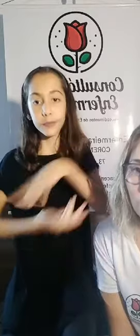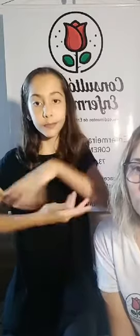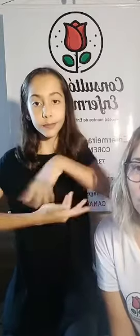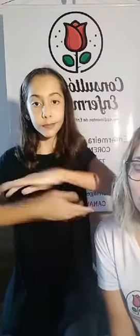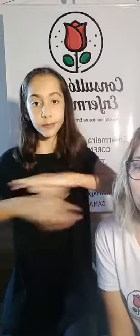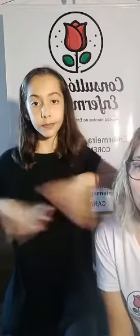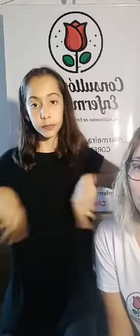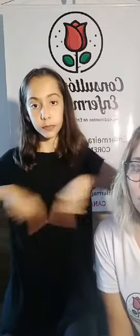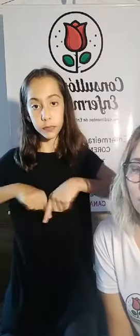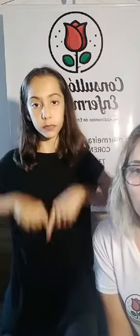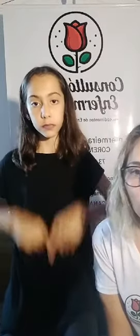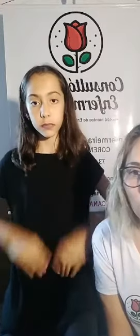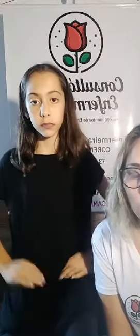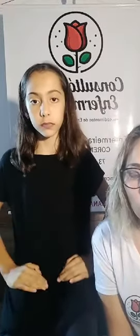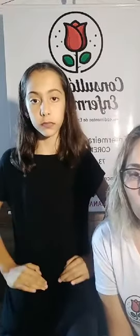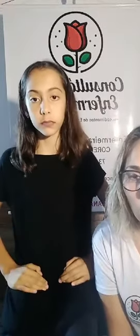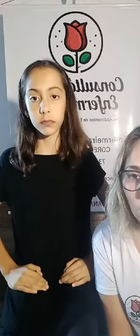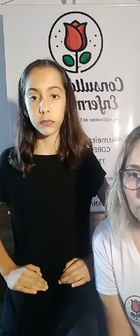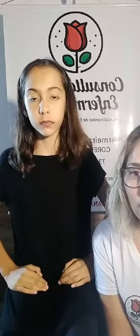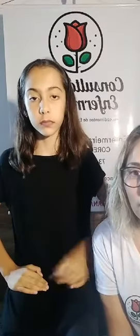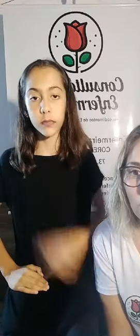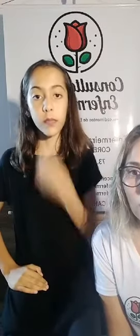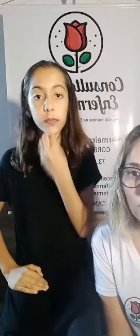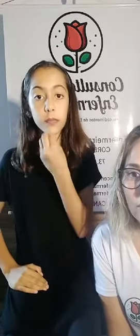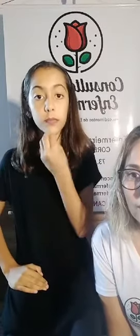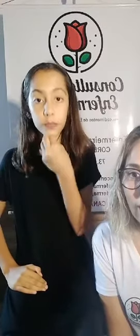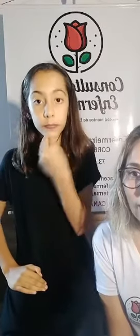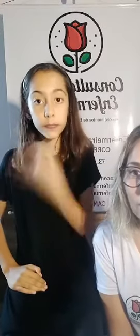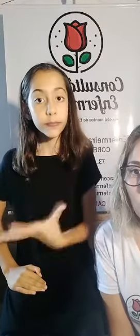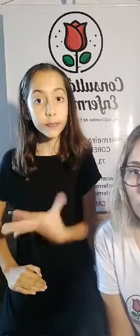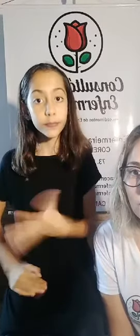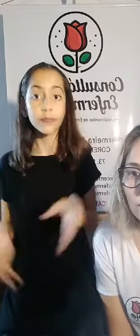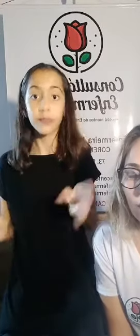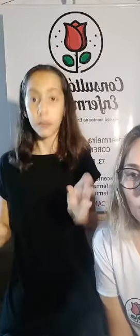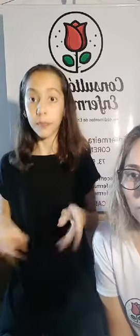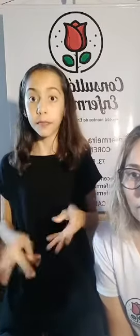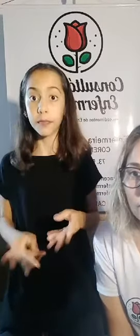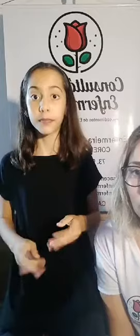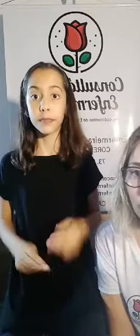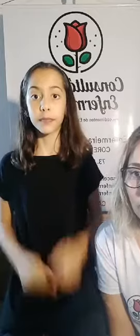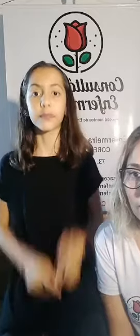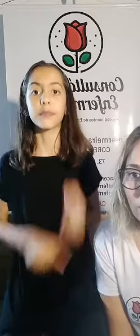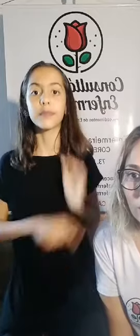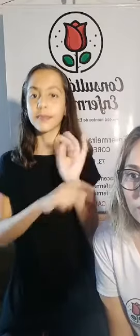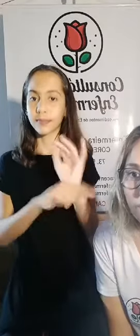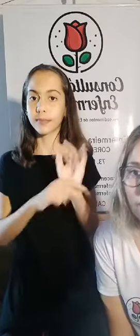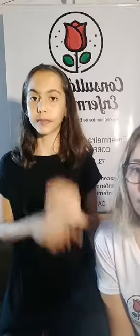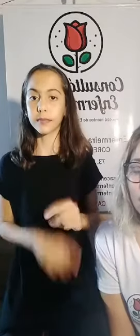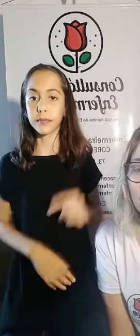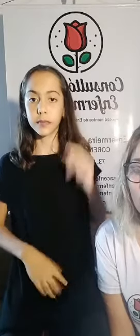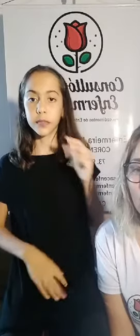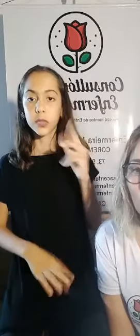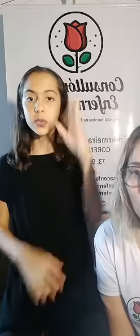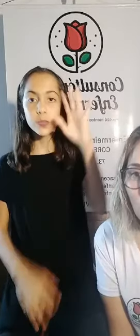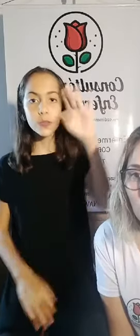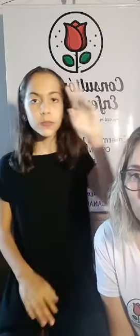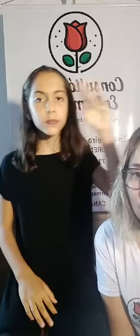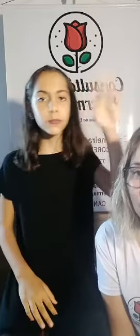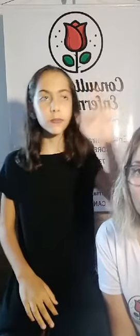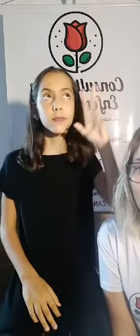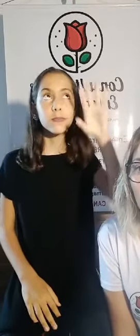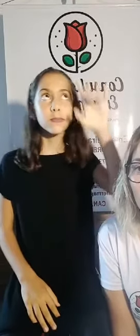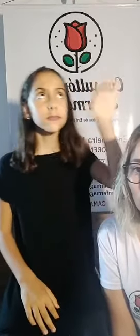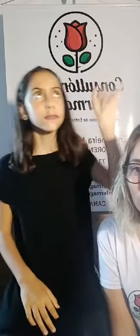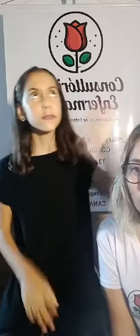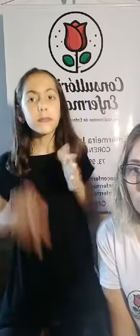Enfermagem. É sempre muito bom estar aqui com vocês, compartilhando conhecimentos, tirando dúvidas